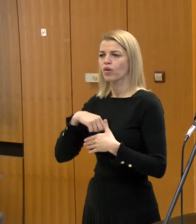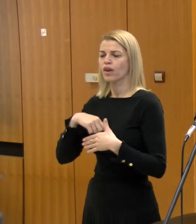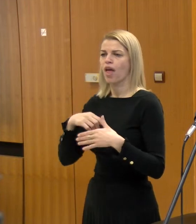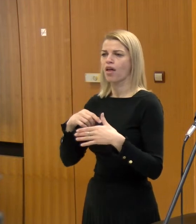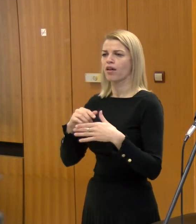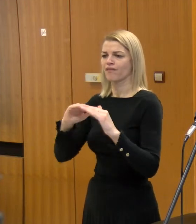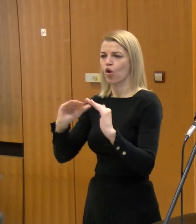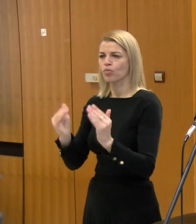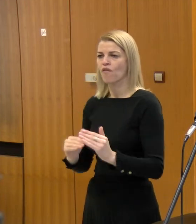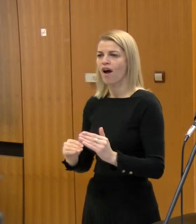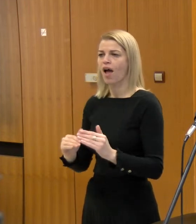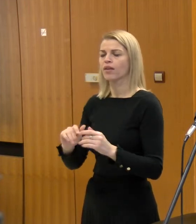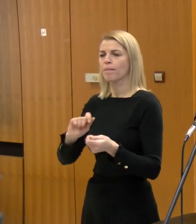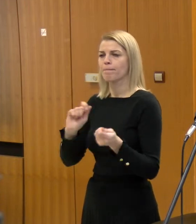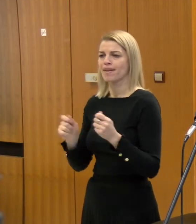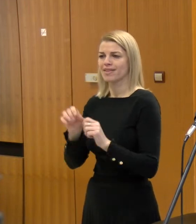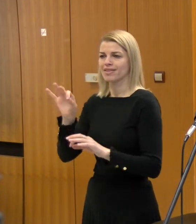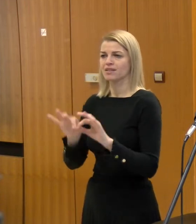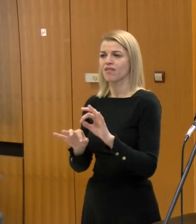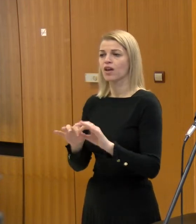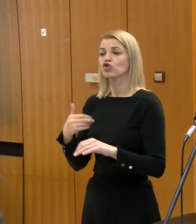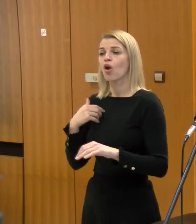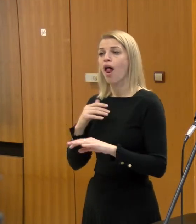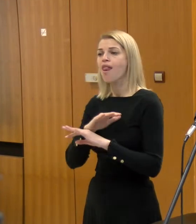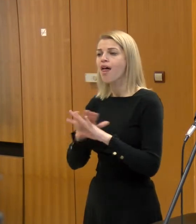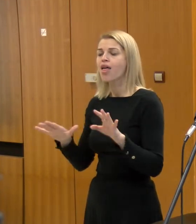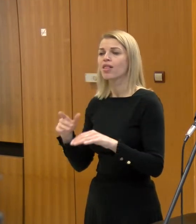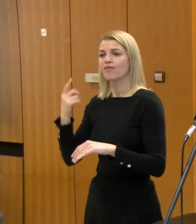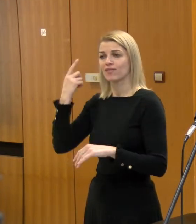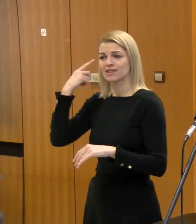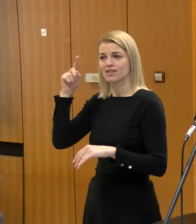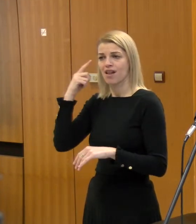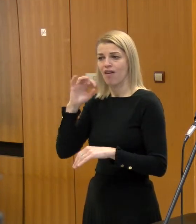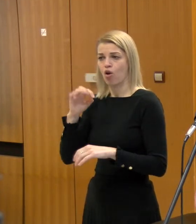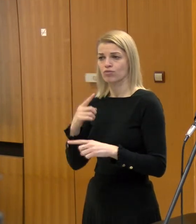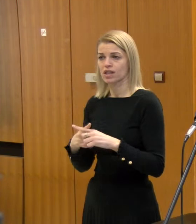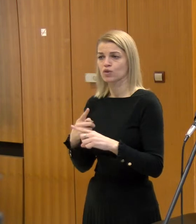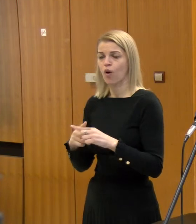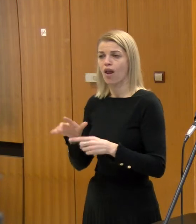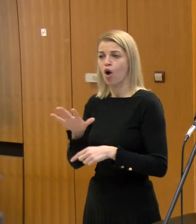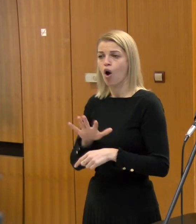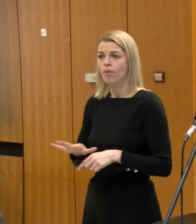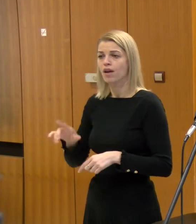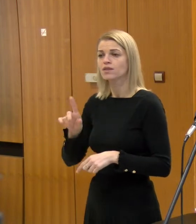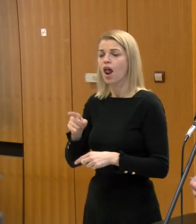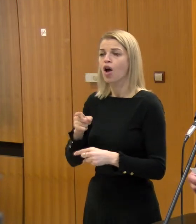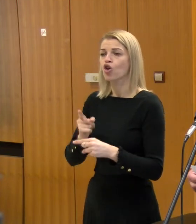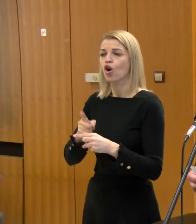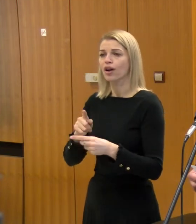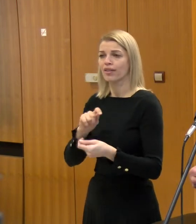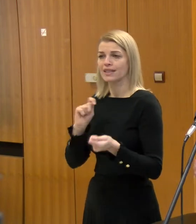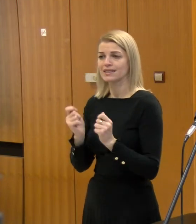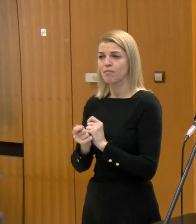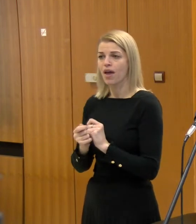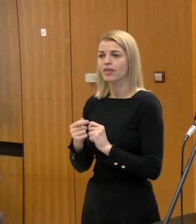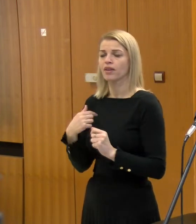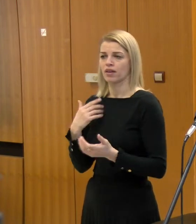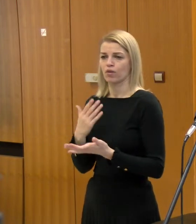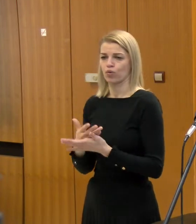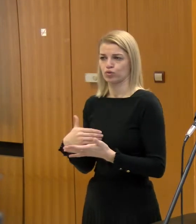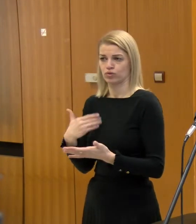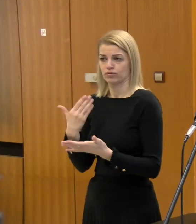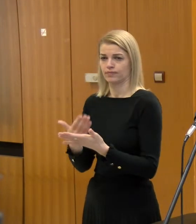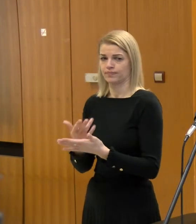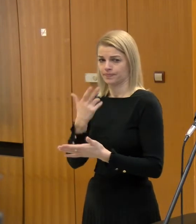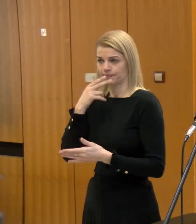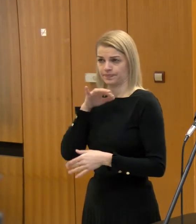meniť tieto nastavenia. Škola má vzdelávať aj o sexuálnej oblasti a tie konkrétne zmeny som vám aj